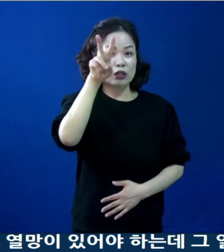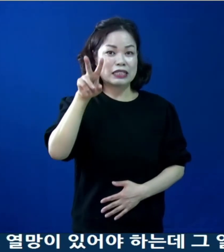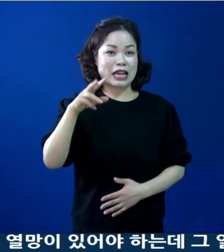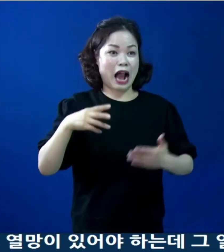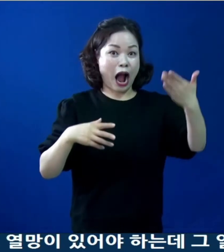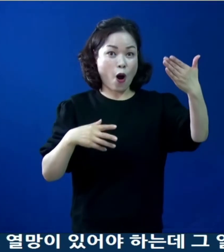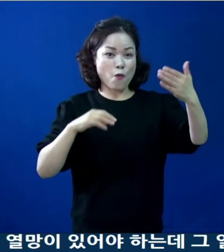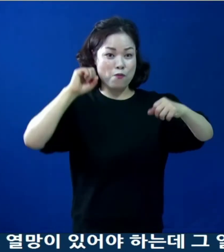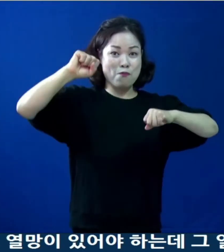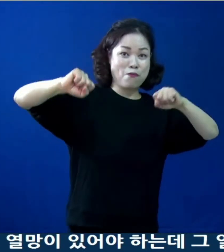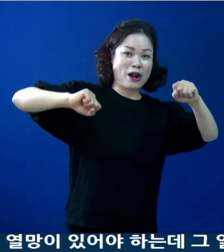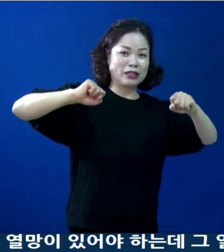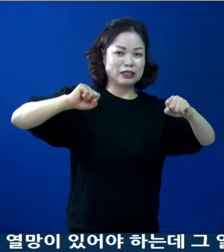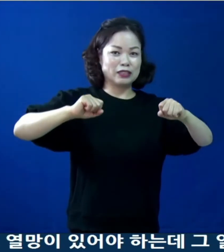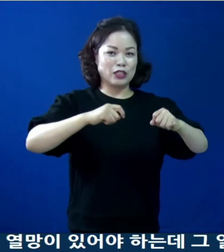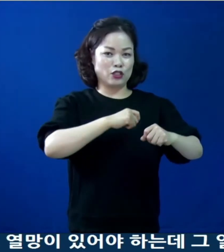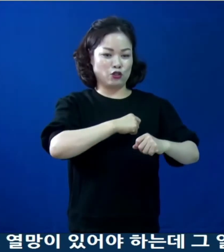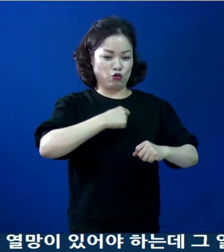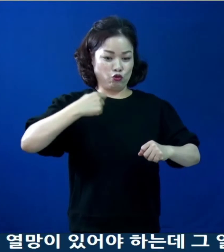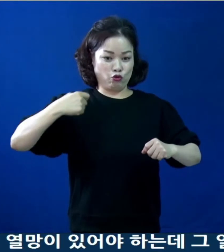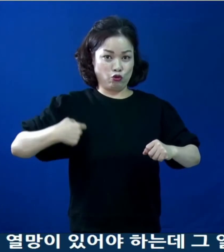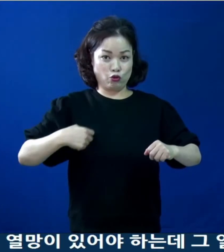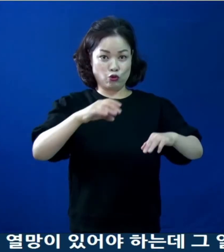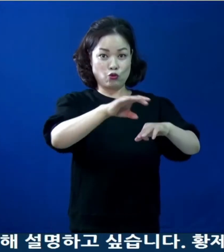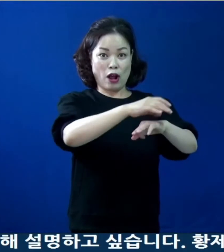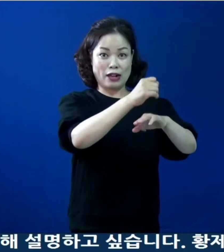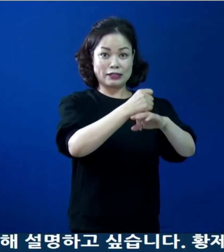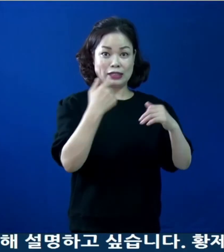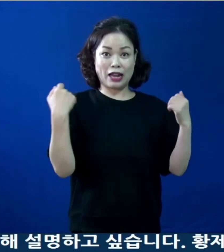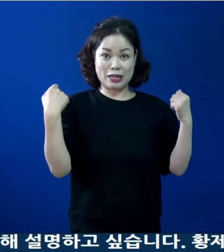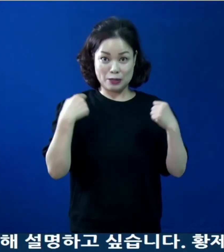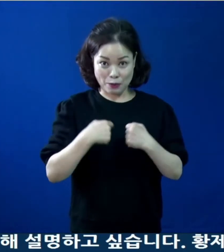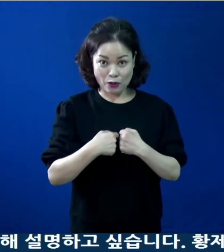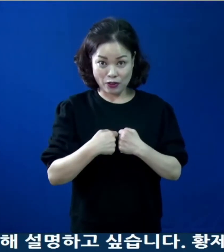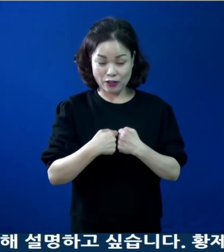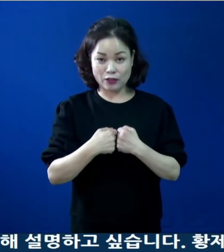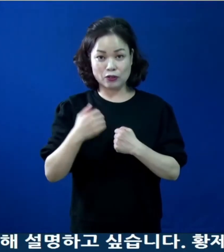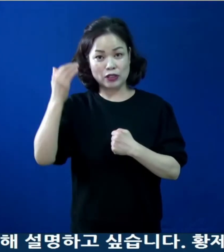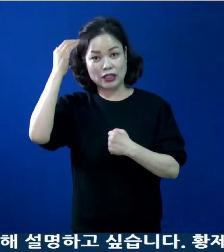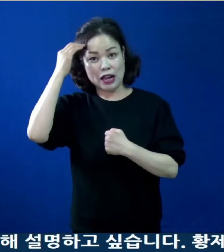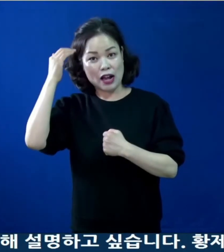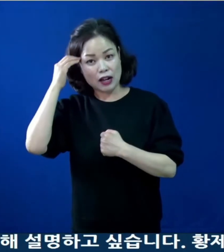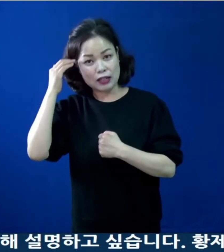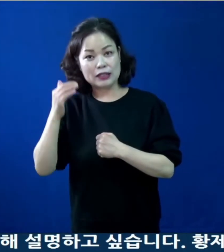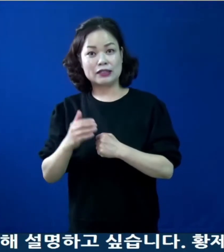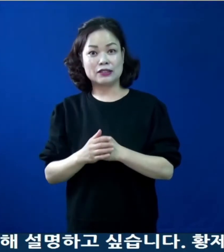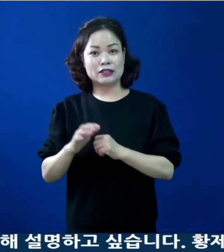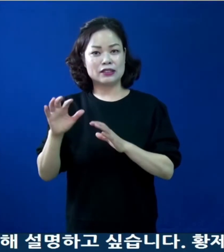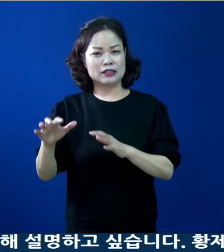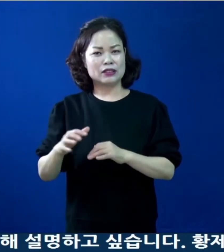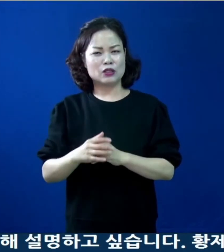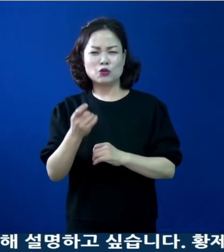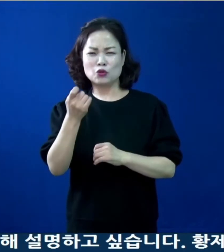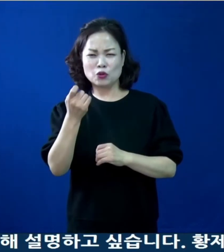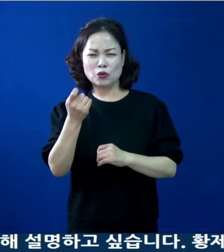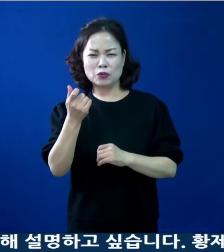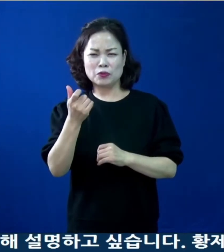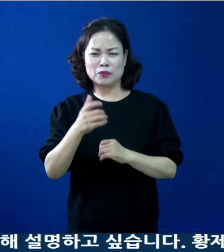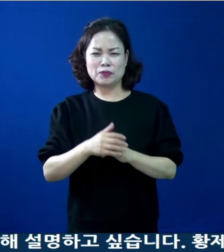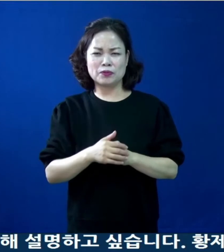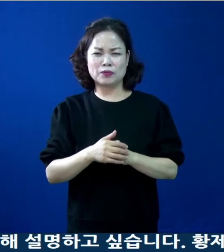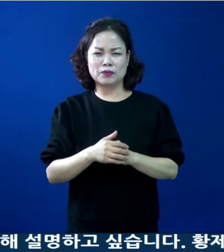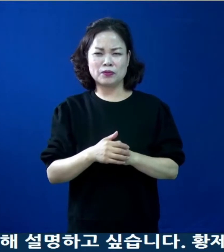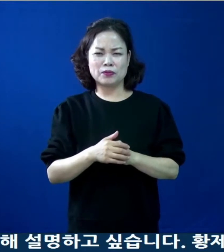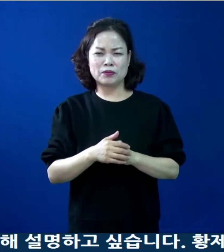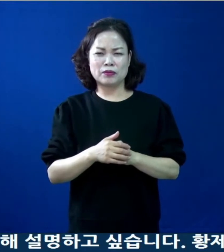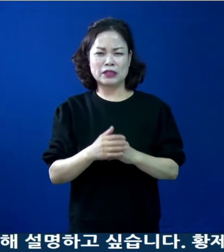구룡포레인데, 주로 중국 황제들이 입었다 그러고, 우리나라 황제는 아주 조금